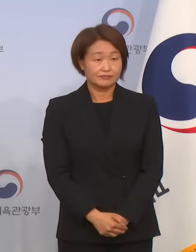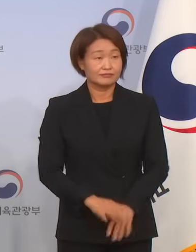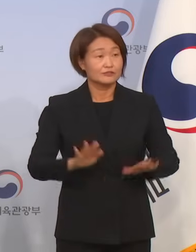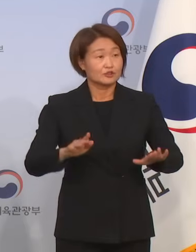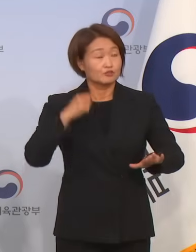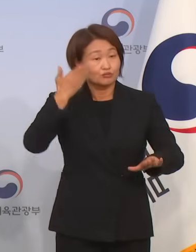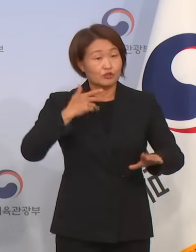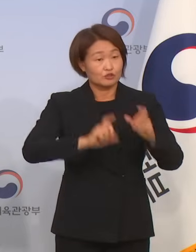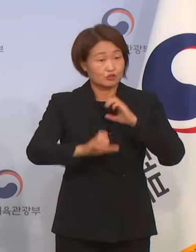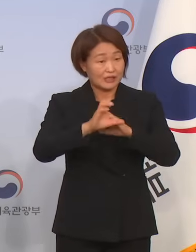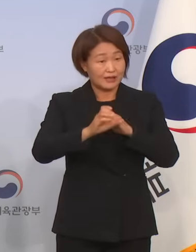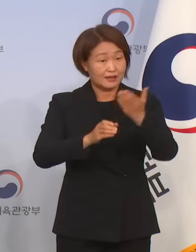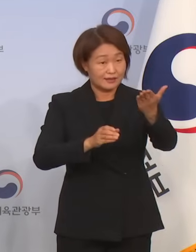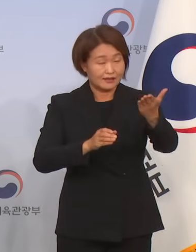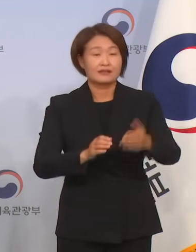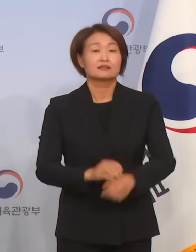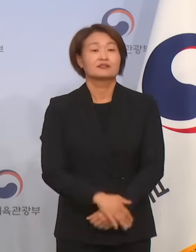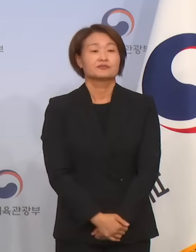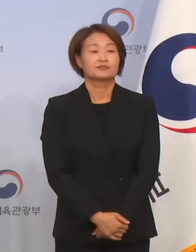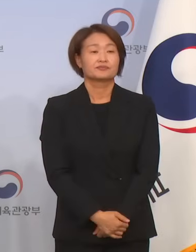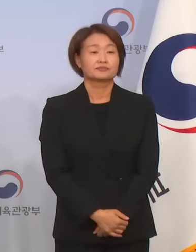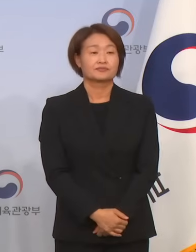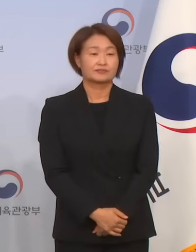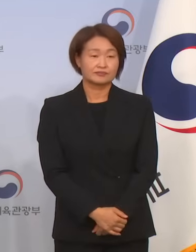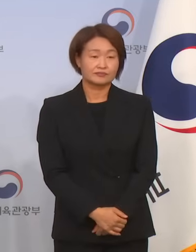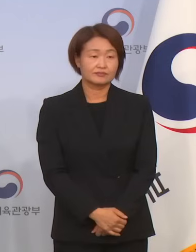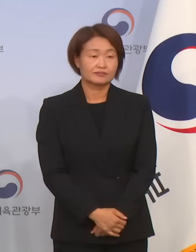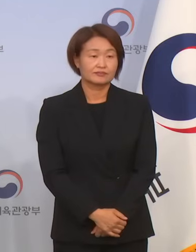질의 있으십니까? 네.